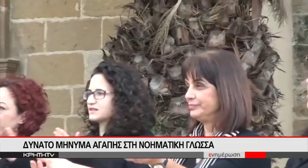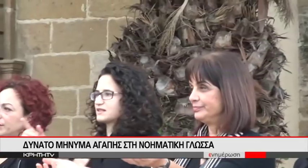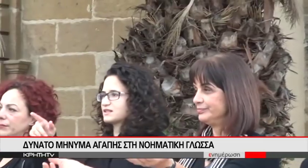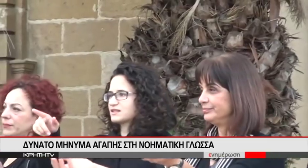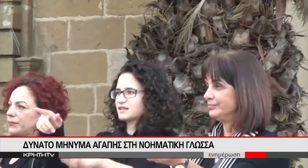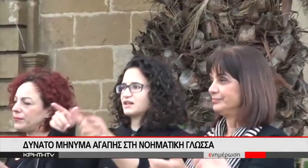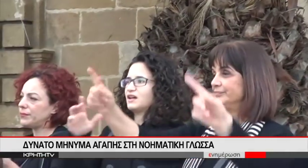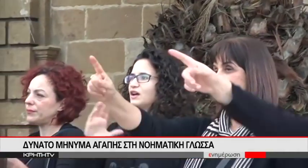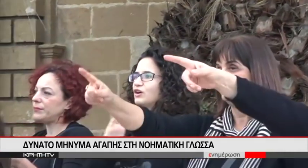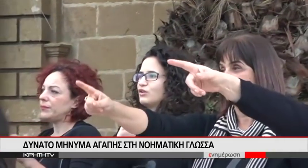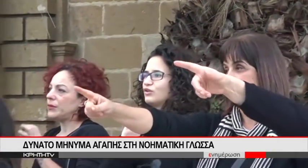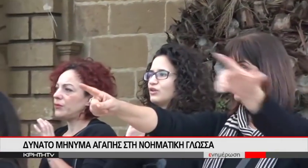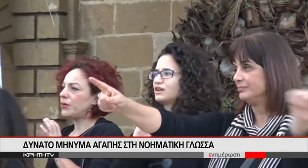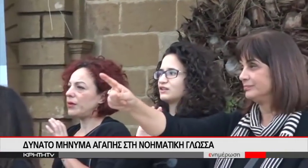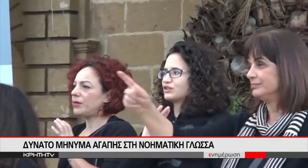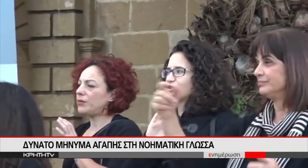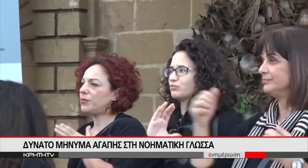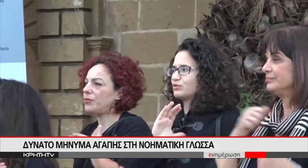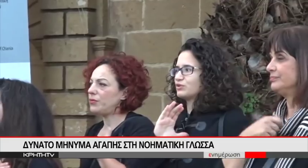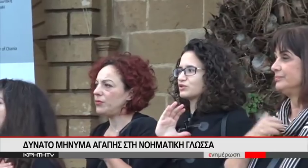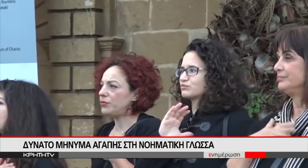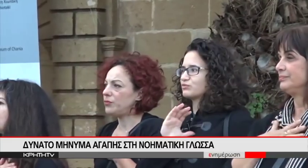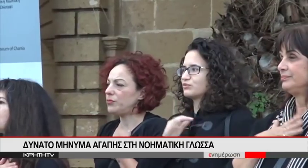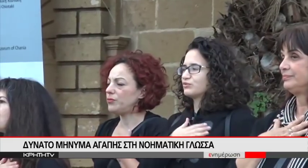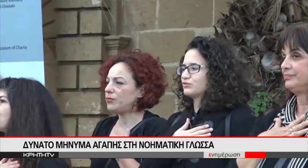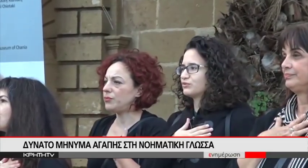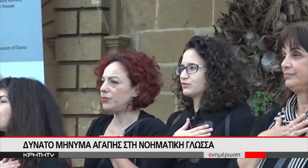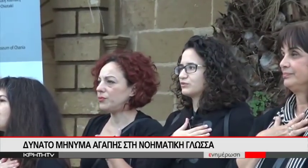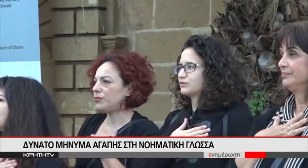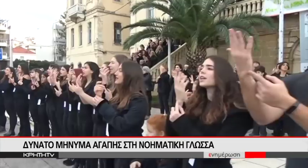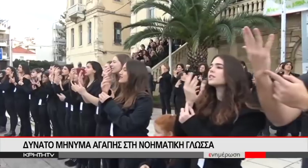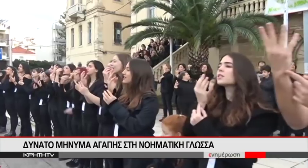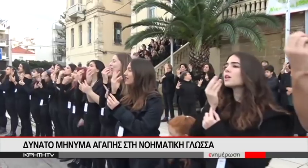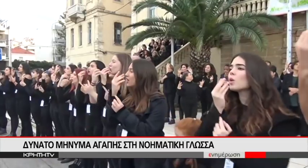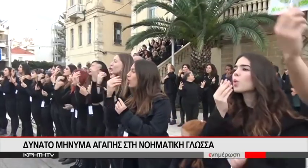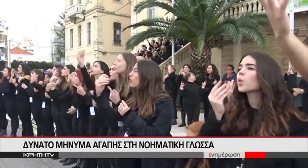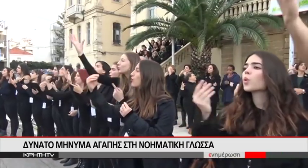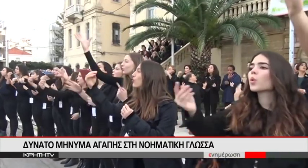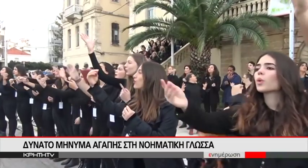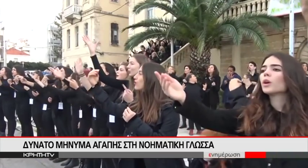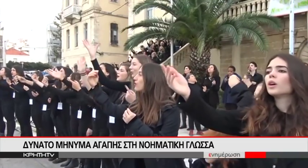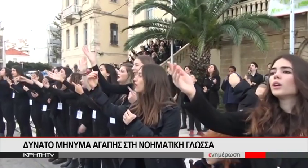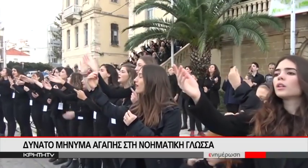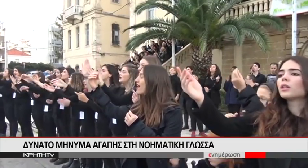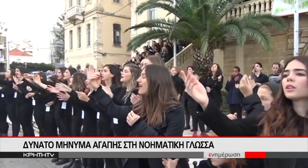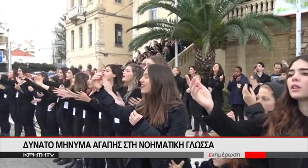να προσπαθήσουμε να επικοινωνήσουμε, γιατί και εμείς δεν ξέρουμε νοηματική, μάθαμε συγκεκριμένες εκφράσεις για να μπορέσουμε να